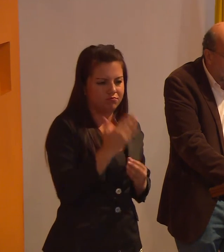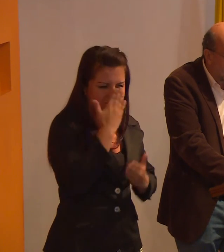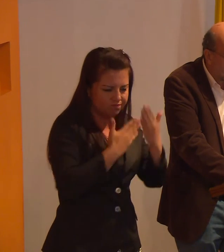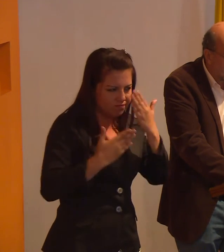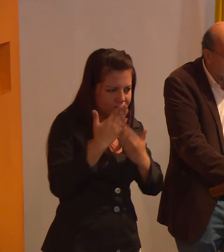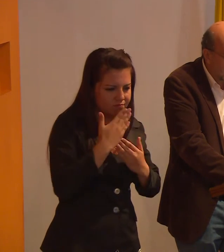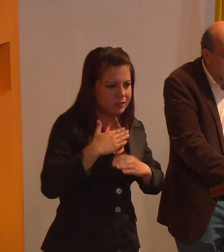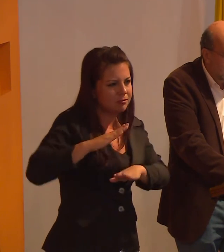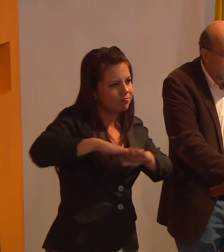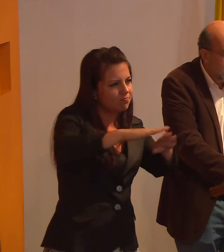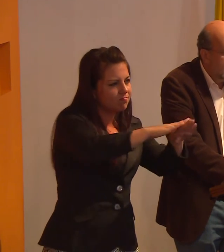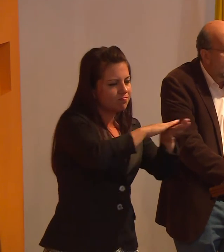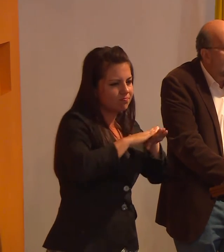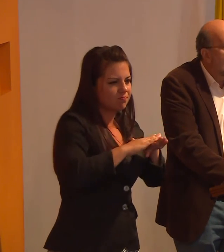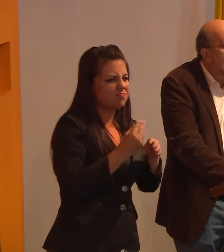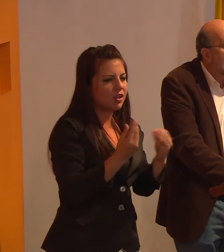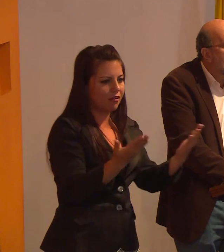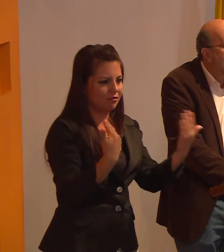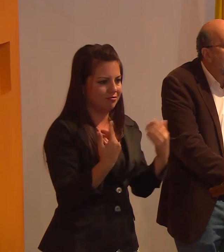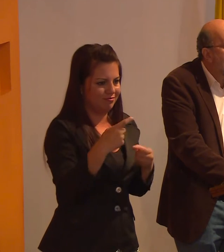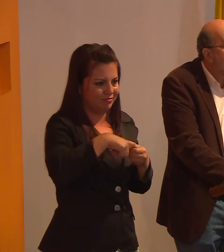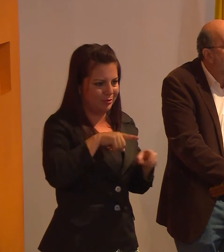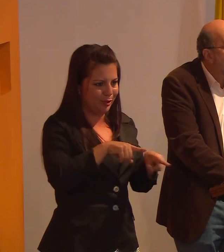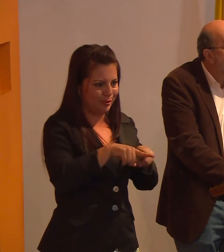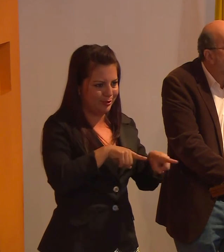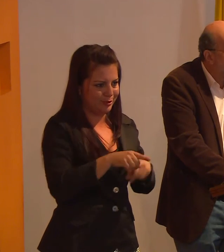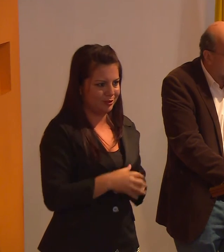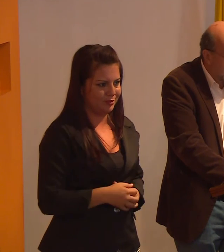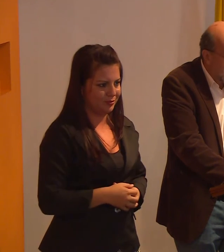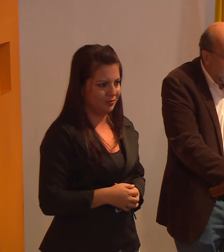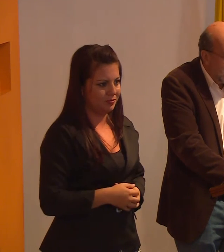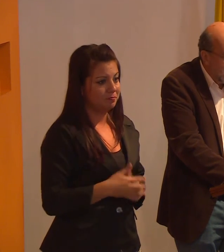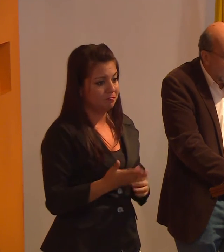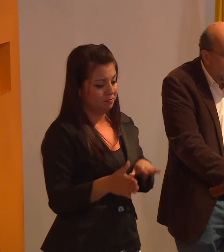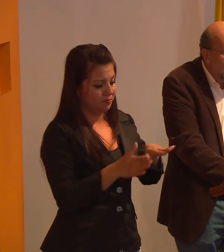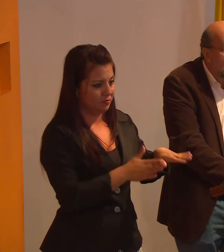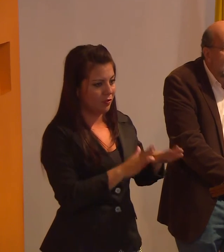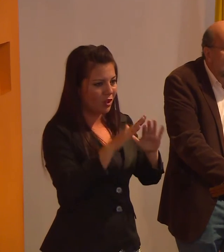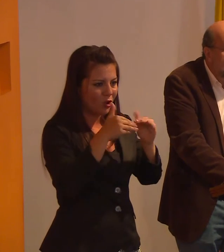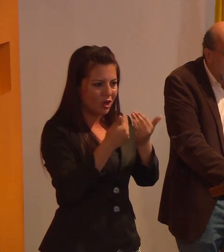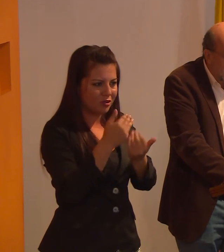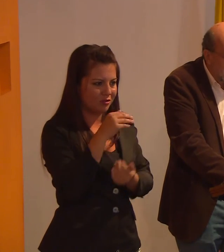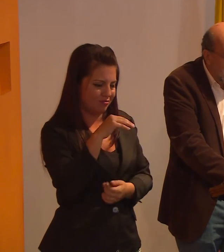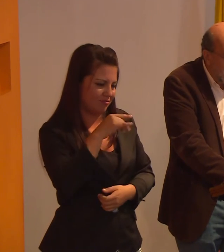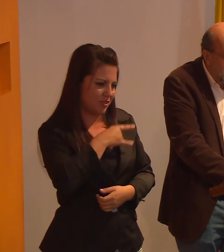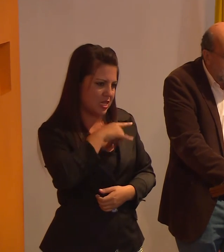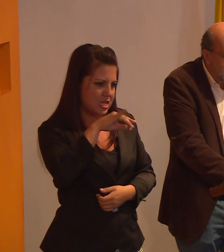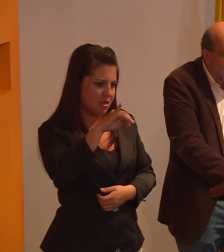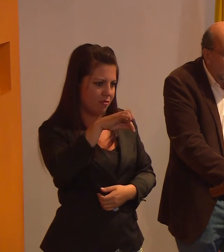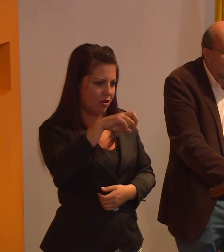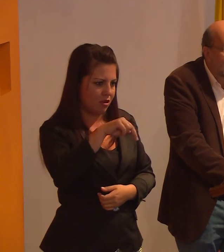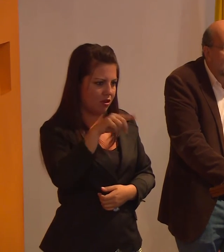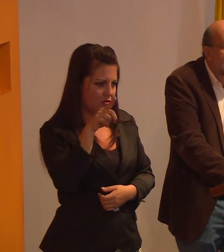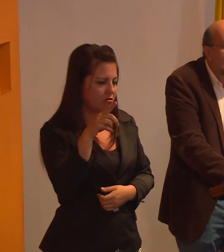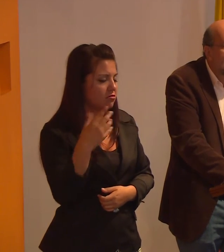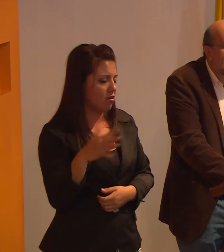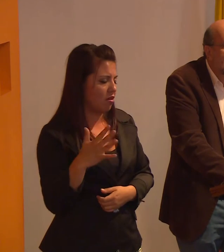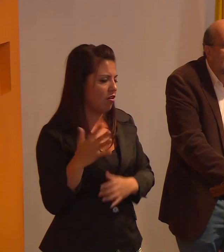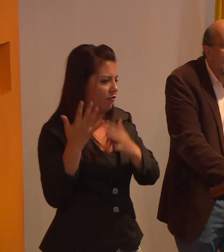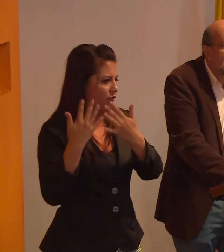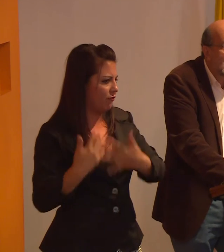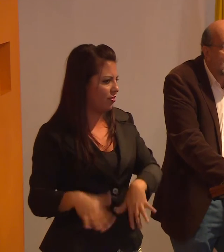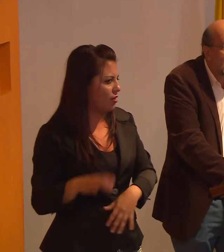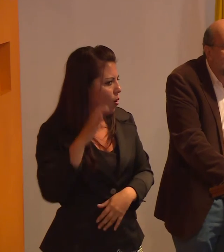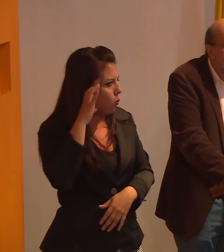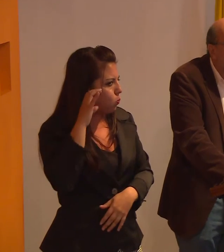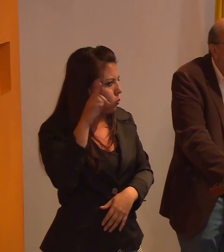a concursos. En el IPN, por su parte, culminó prácticamente el concurso